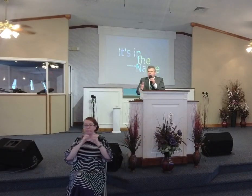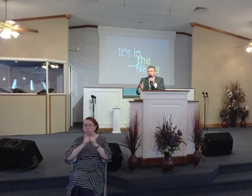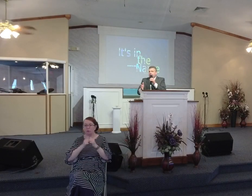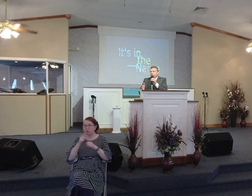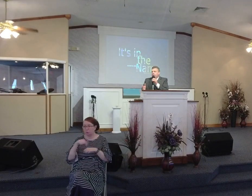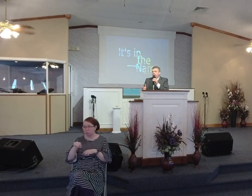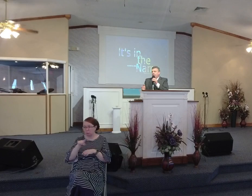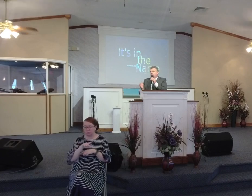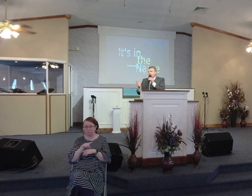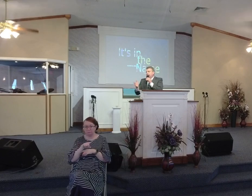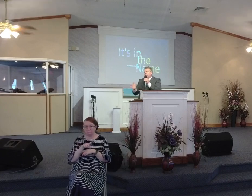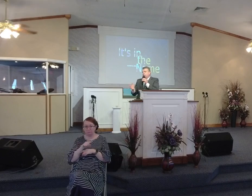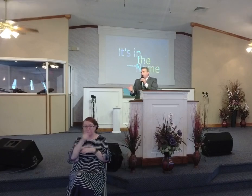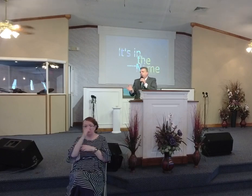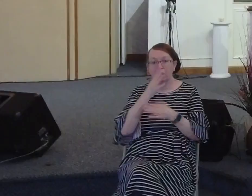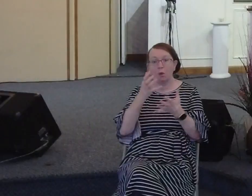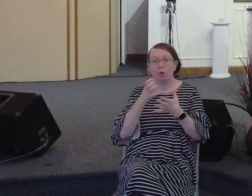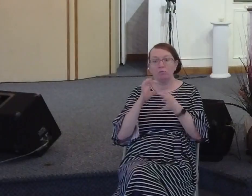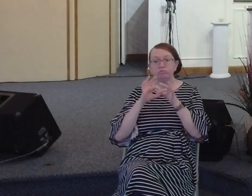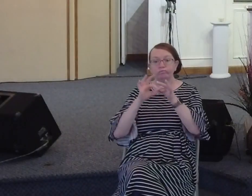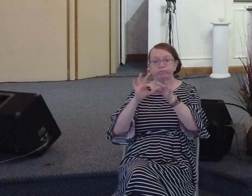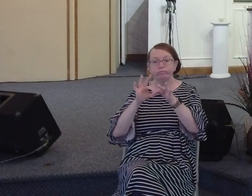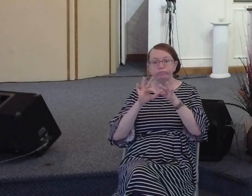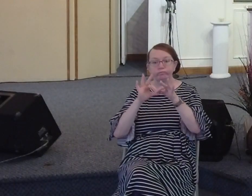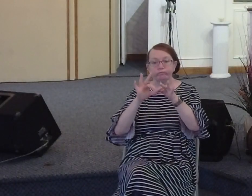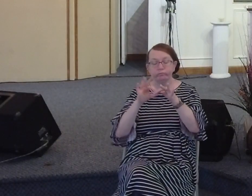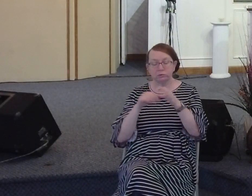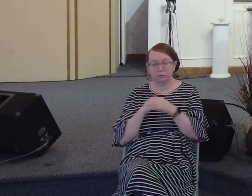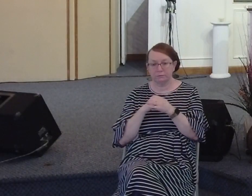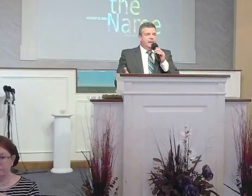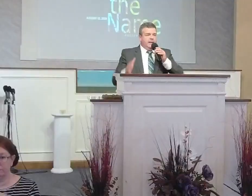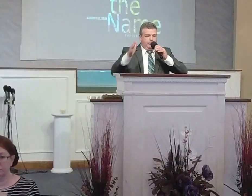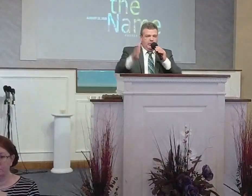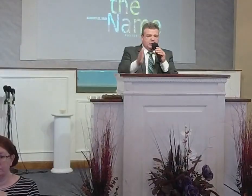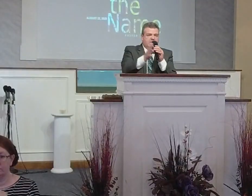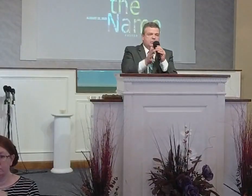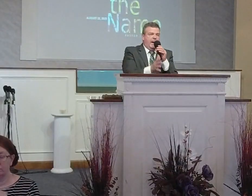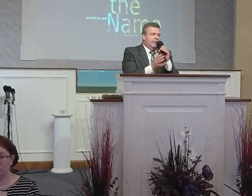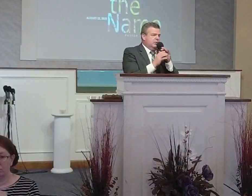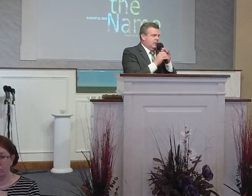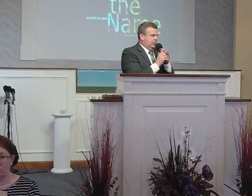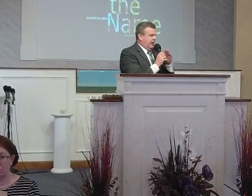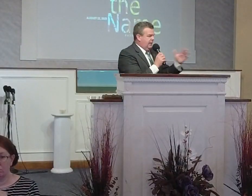Él quiere tener una conversación contigo. Él quiere tener una relación contigo.